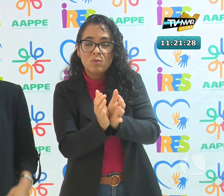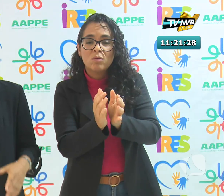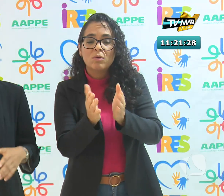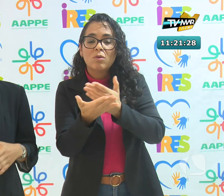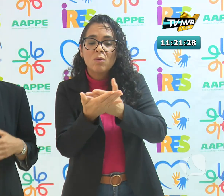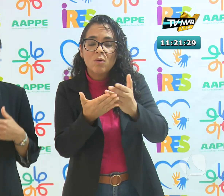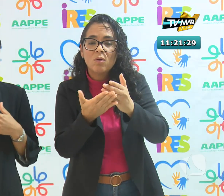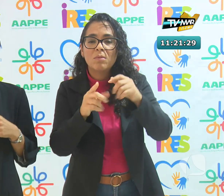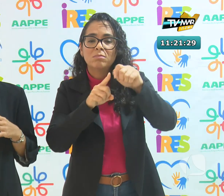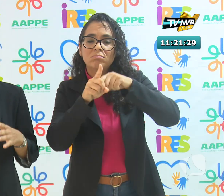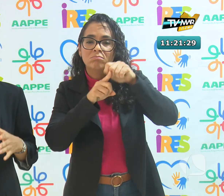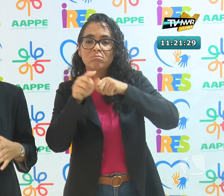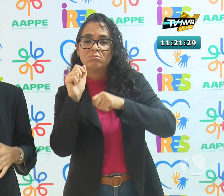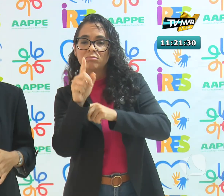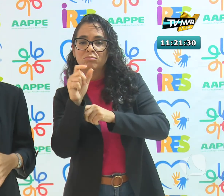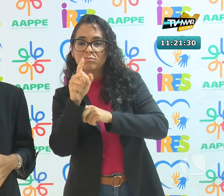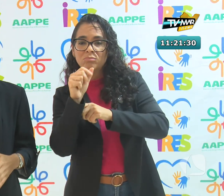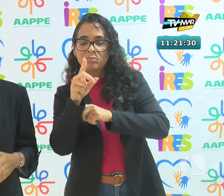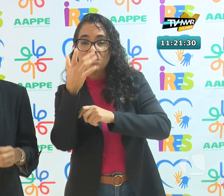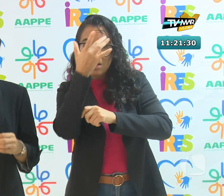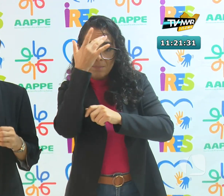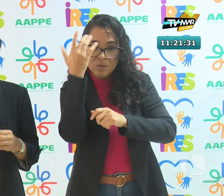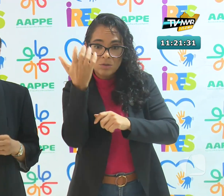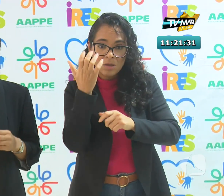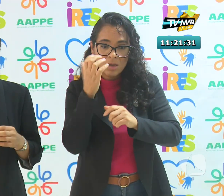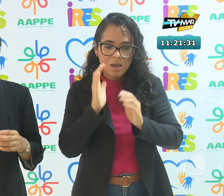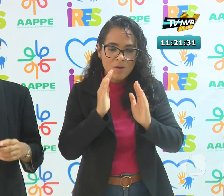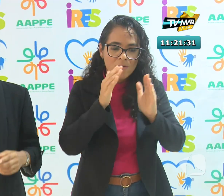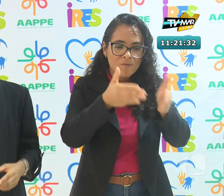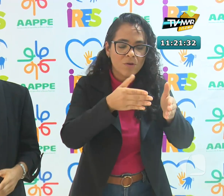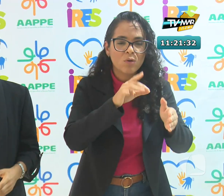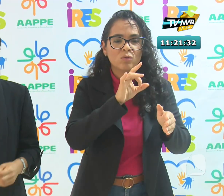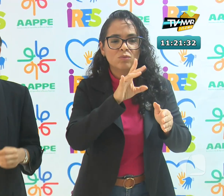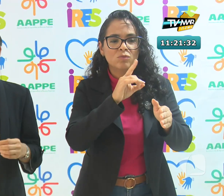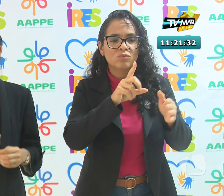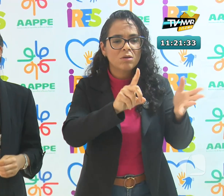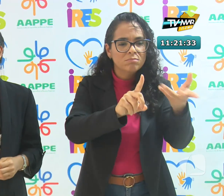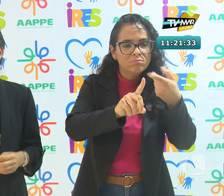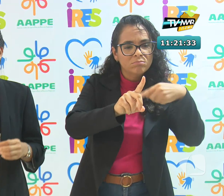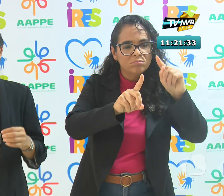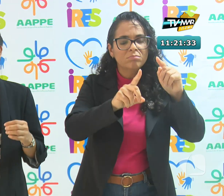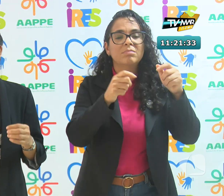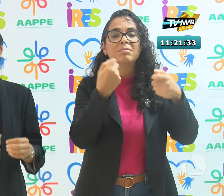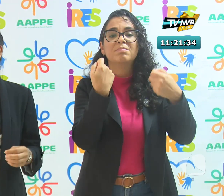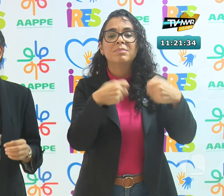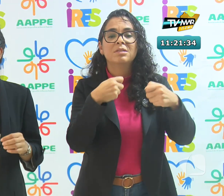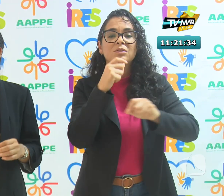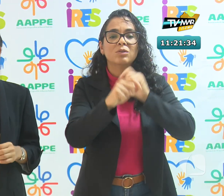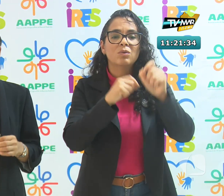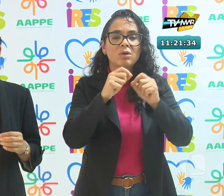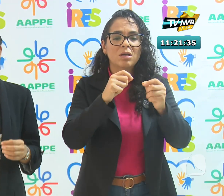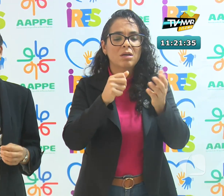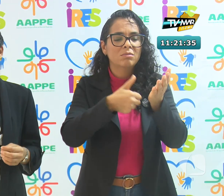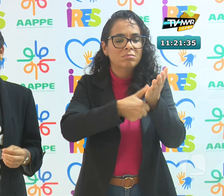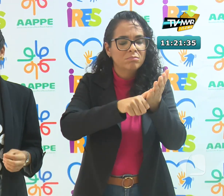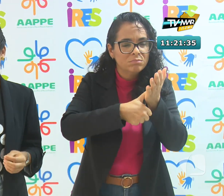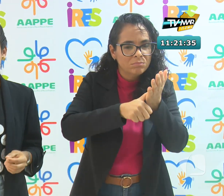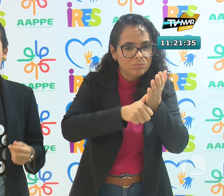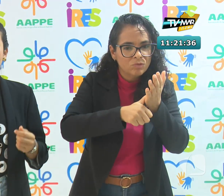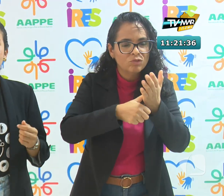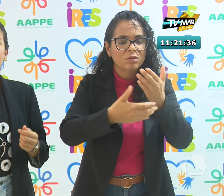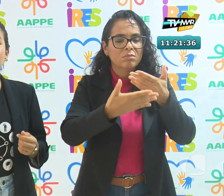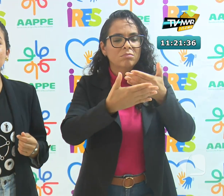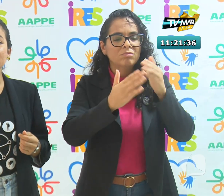agosto, a pessoa que quer só a qualificação profissional, ela tem que estar com RG em mãos, declaração ou histórico